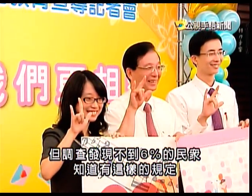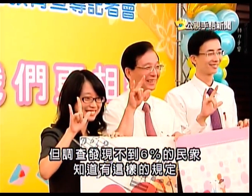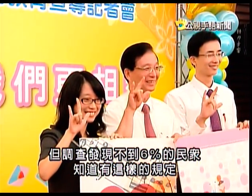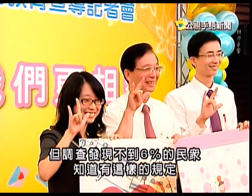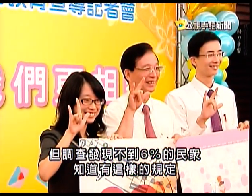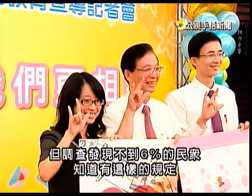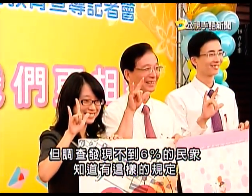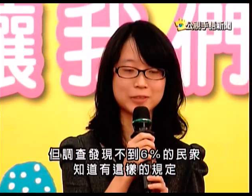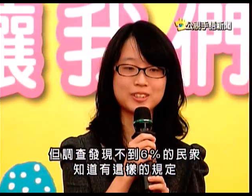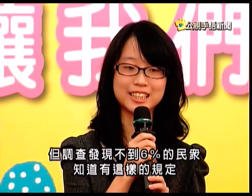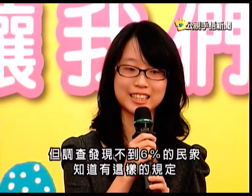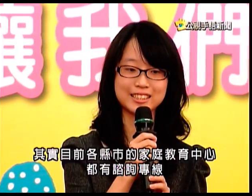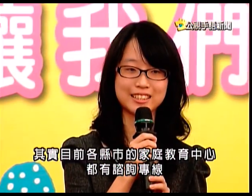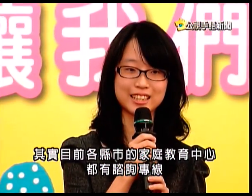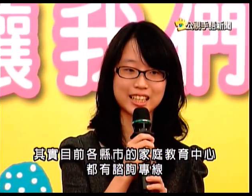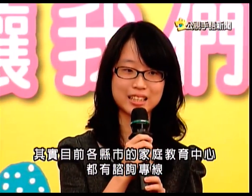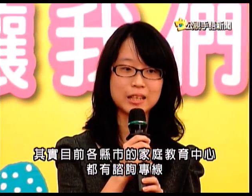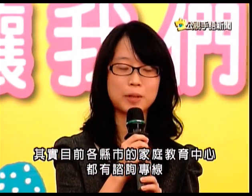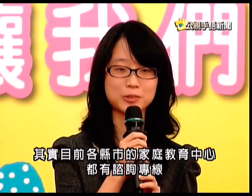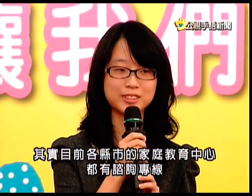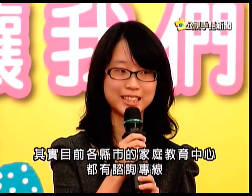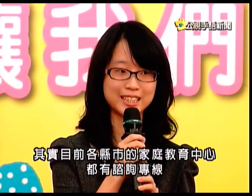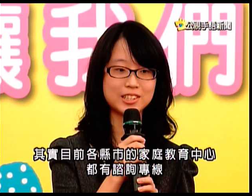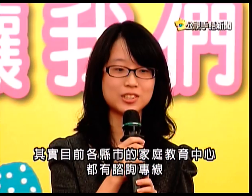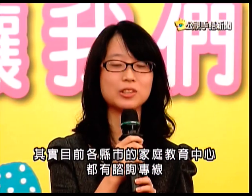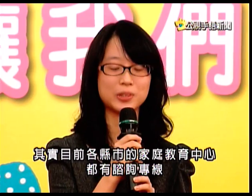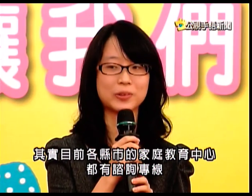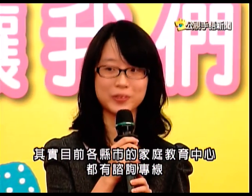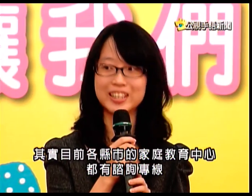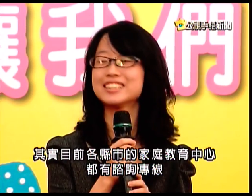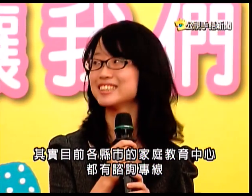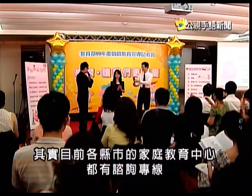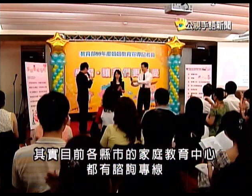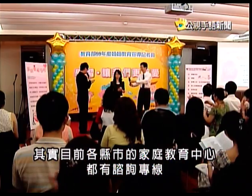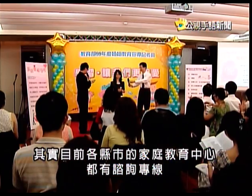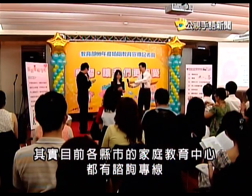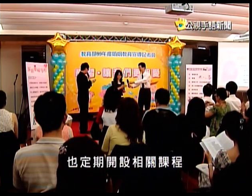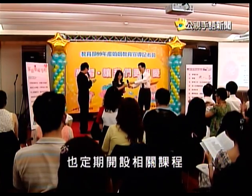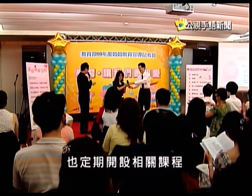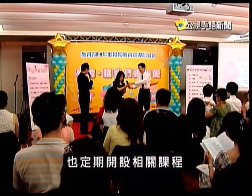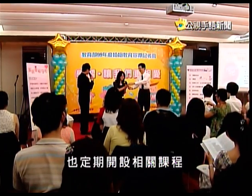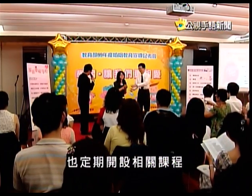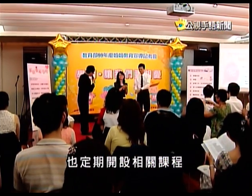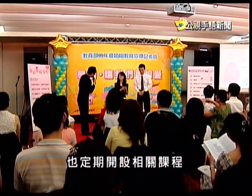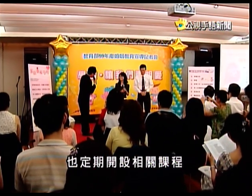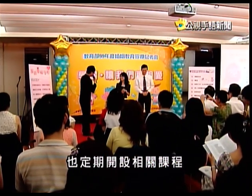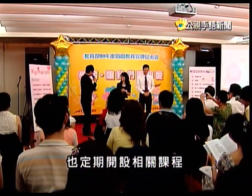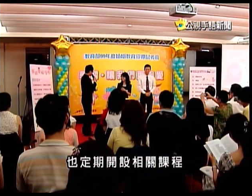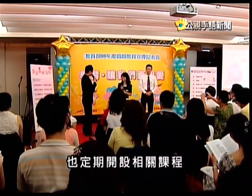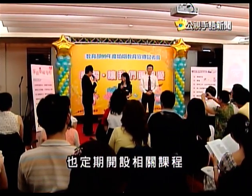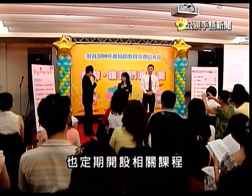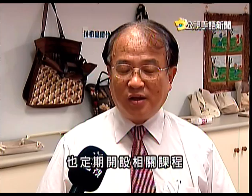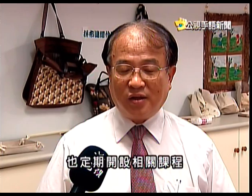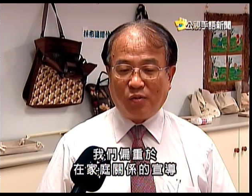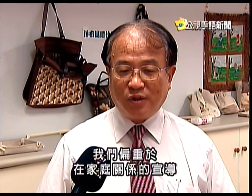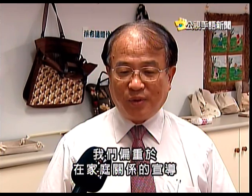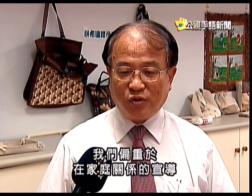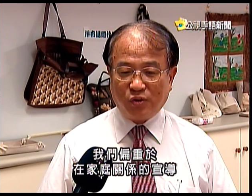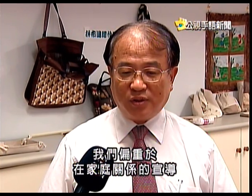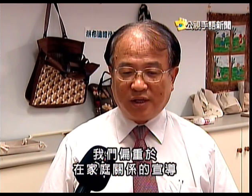有这样的规定。其实目前各县市的家庭教育中心都有咨询专线，也定期开设相关课程。 那我们是偏重于在这